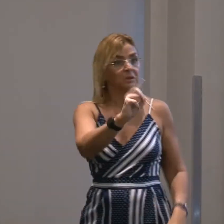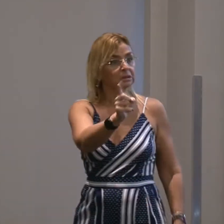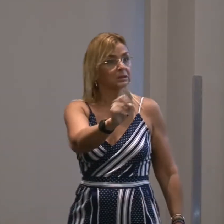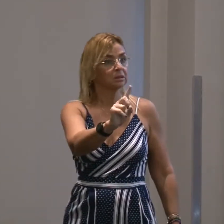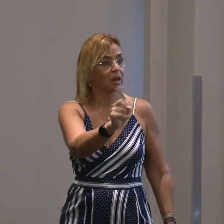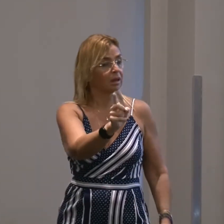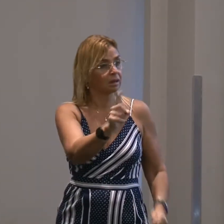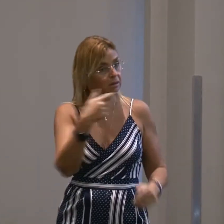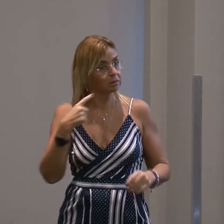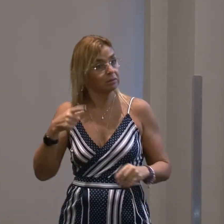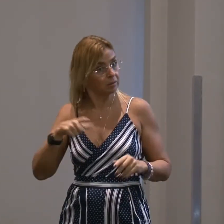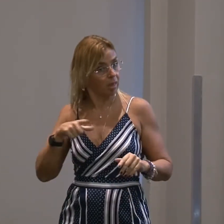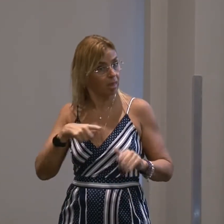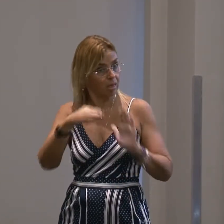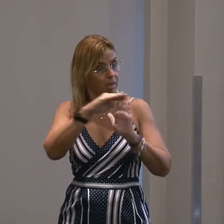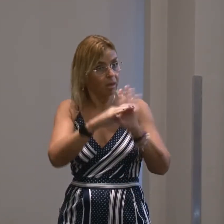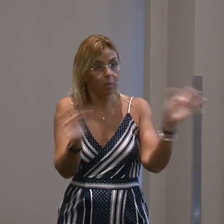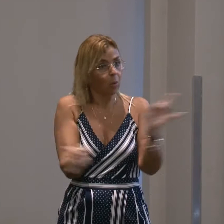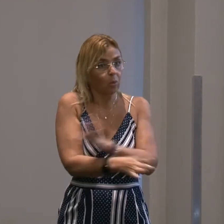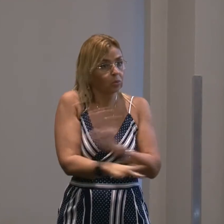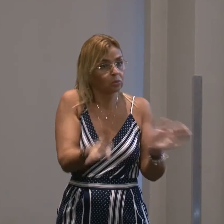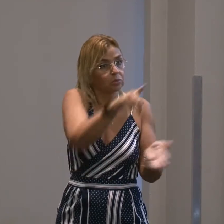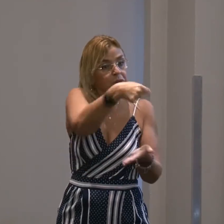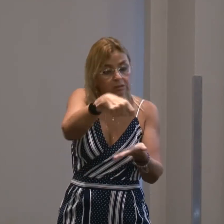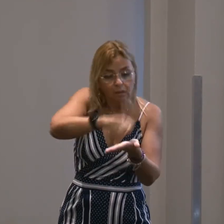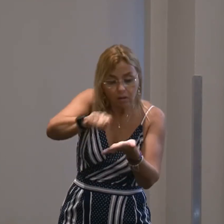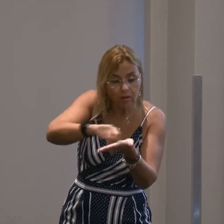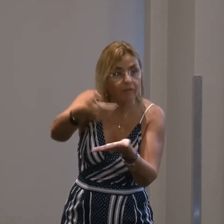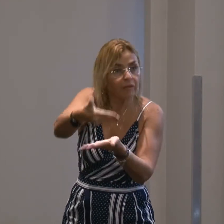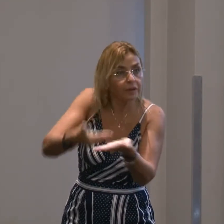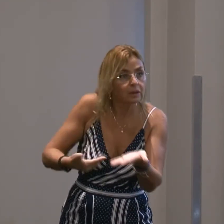No Sistema Único, a gente tem visitas domiciliares,